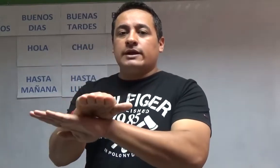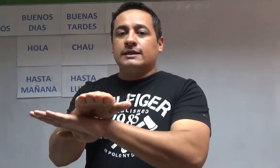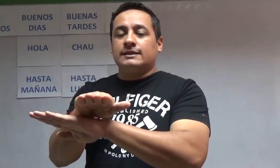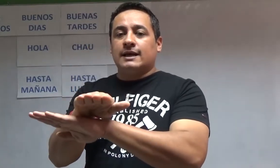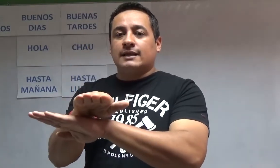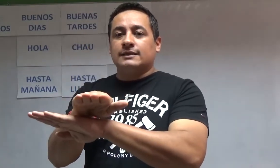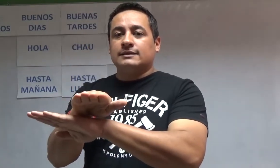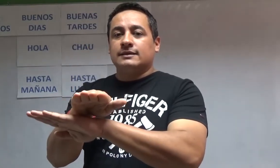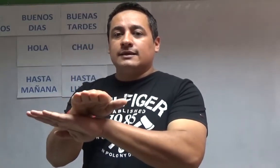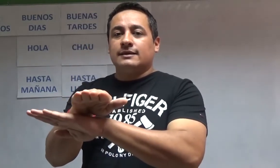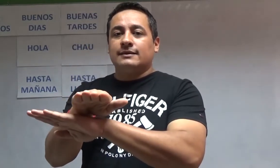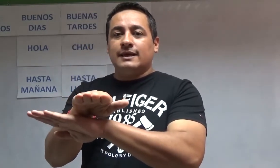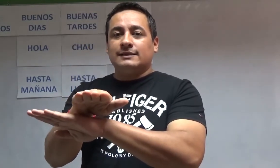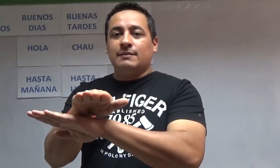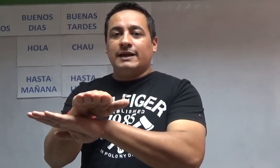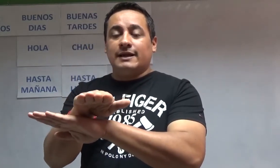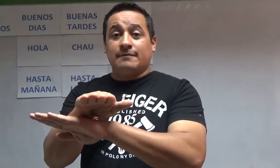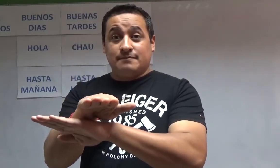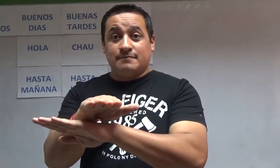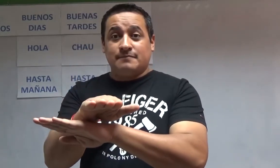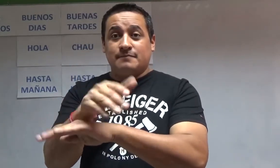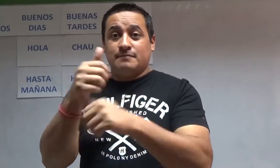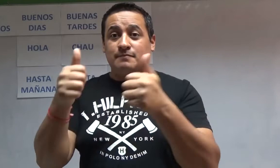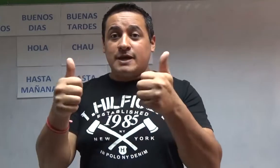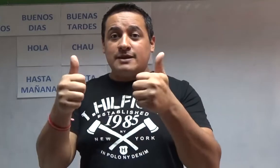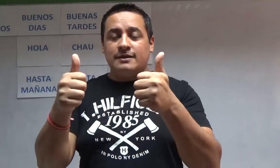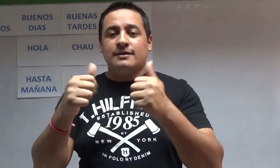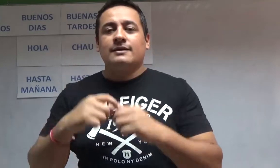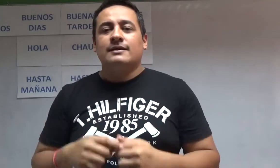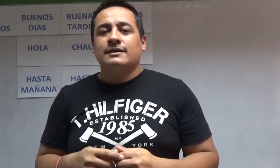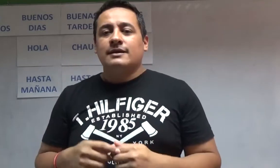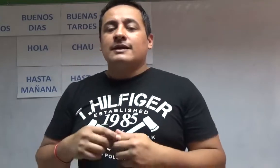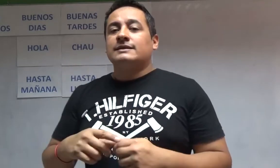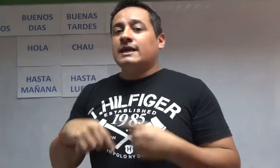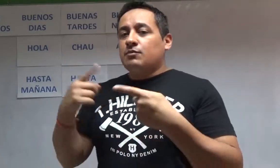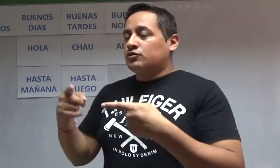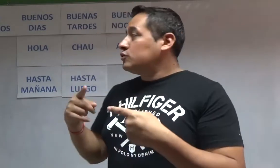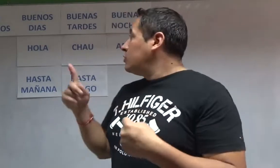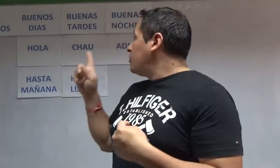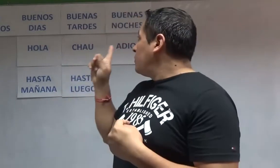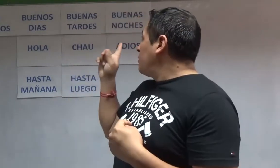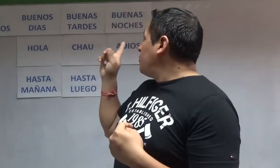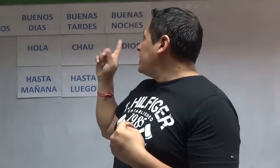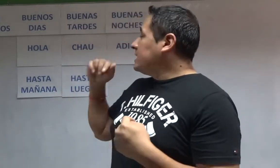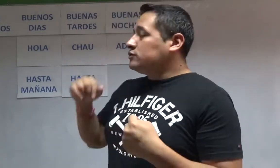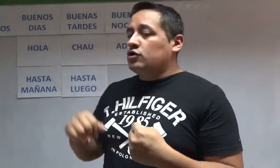Buenas tardes. De esa manera. Bien. Seguimos. Buenas